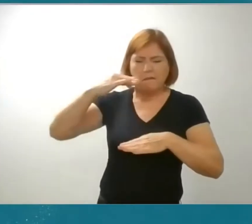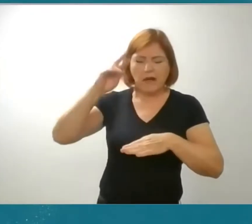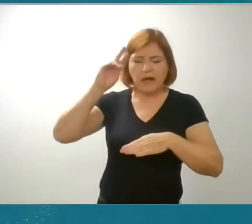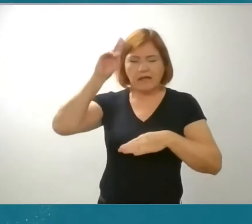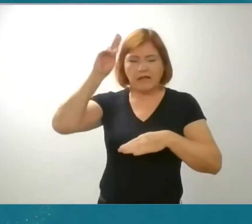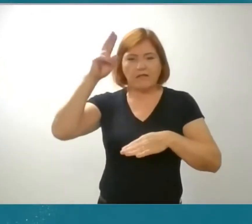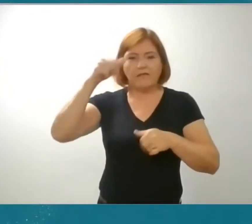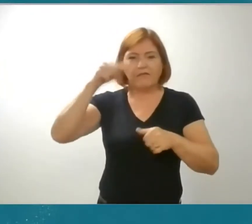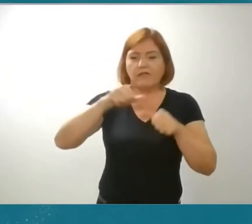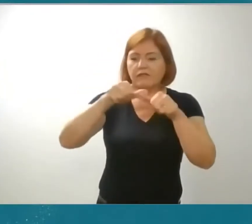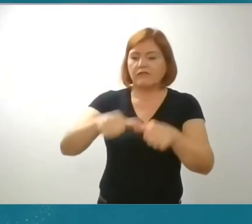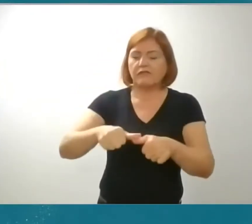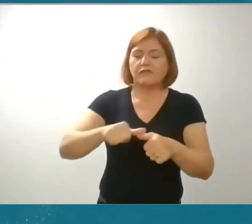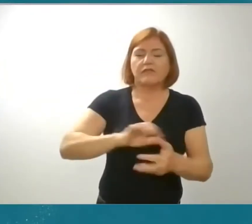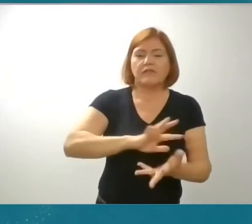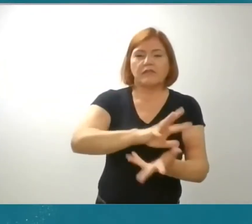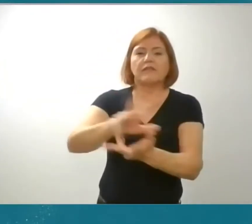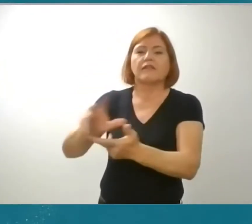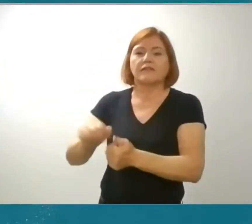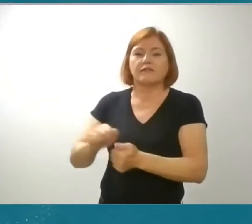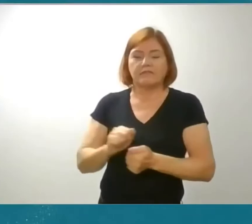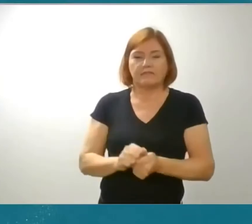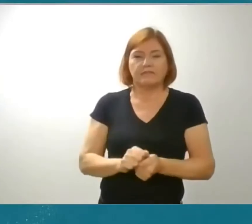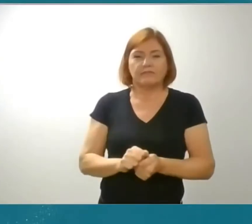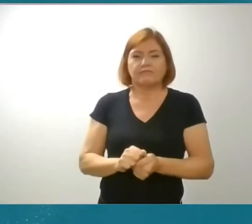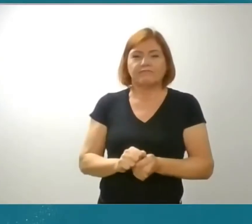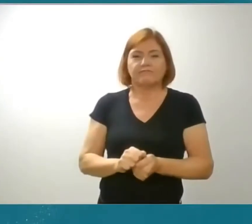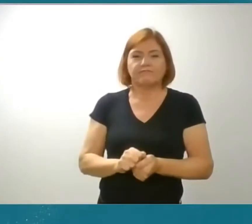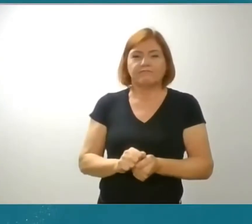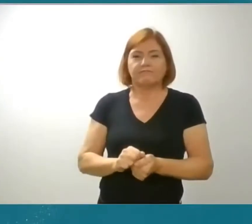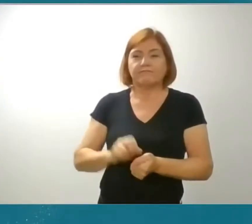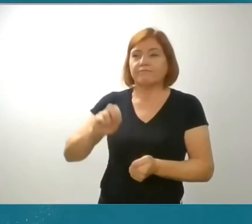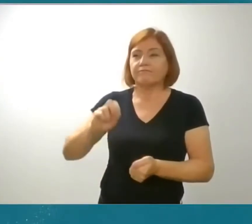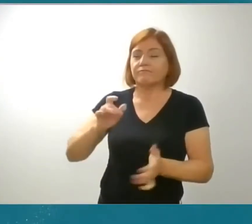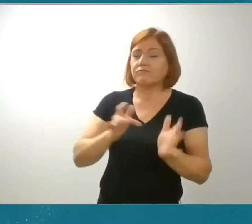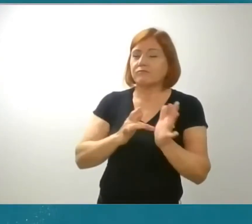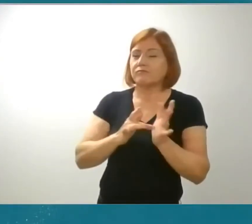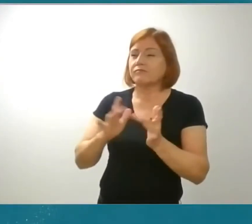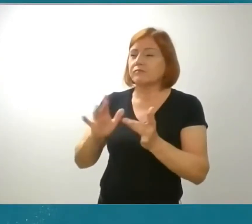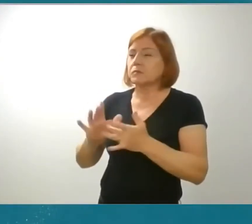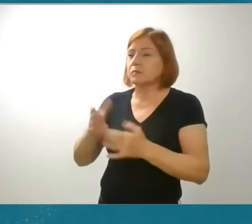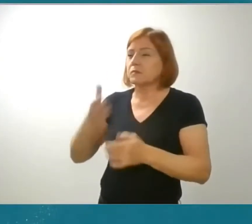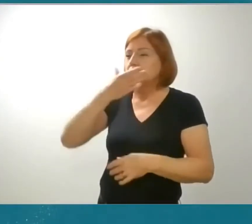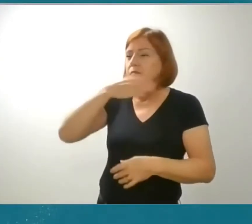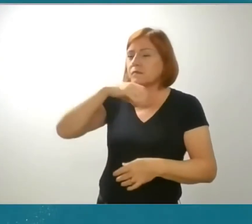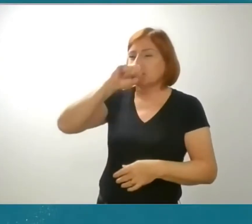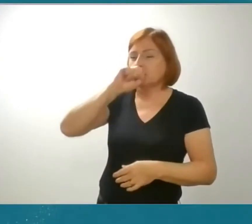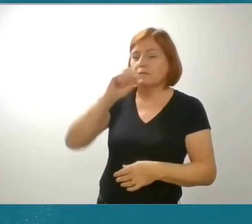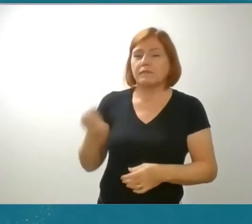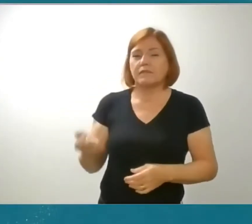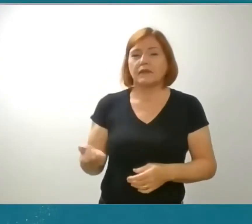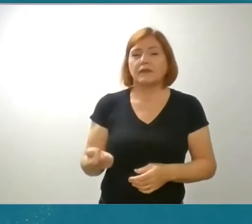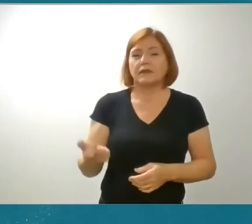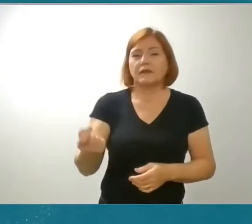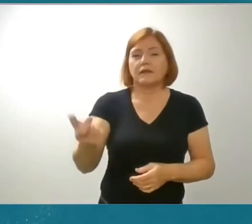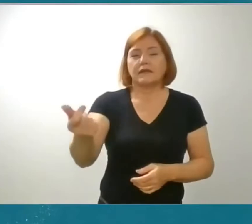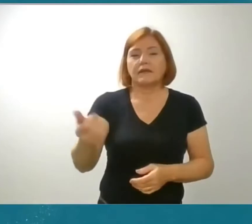chega no versículo 6, que maravilha, porque um menino nos nasceu, irmãos. Um menino nos